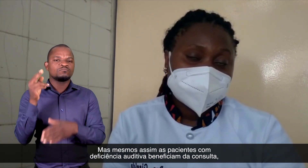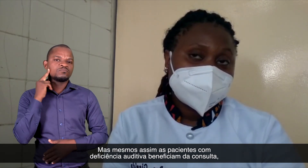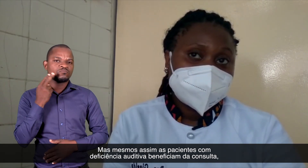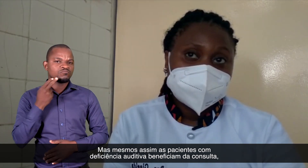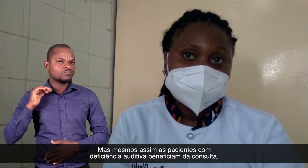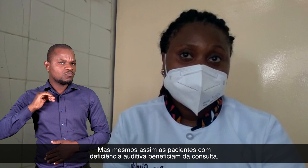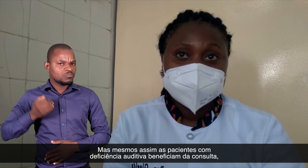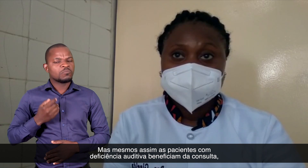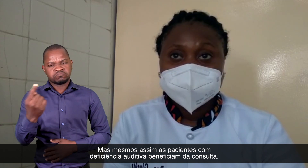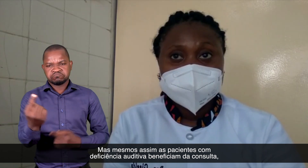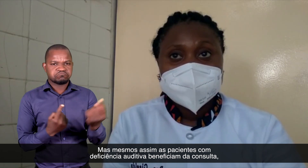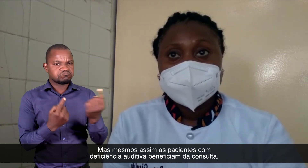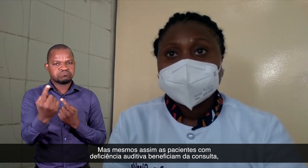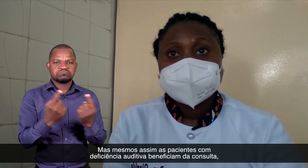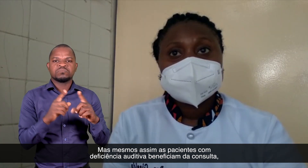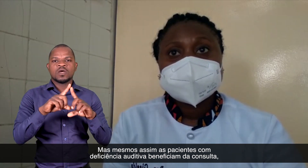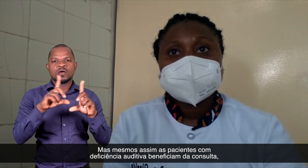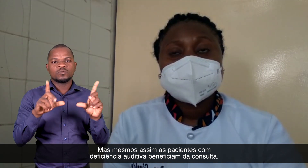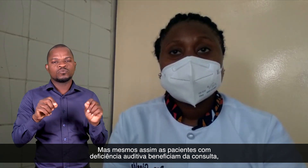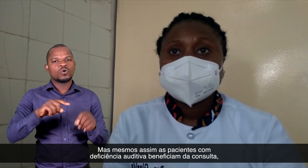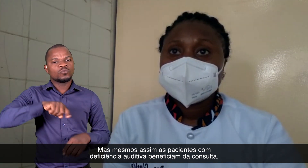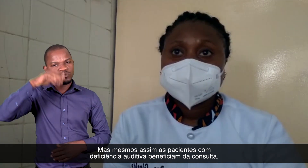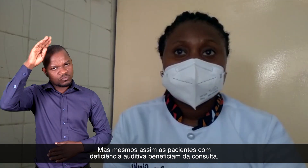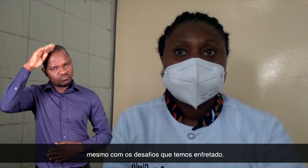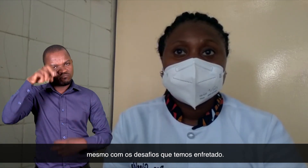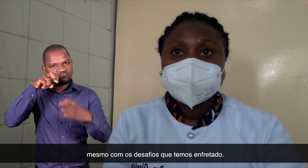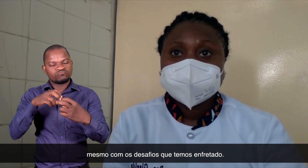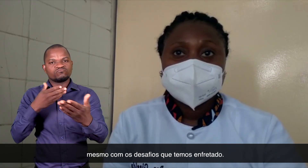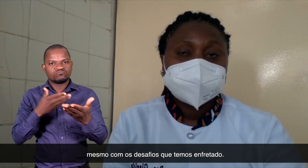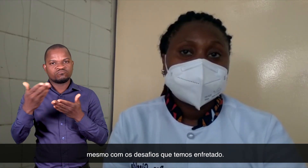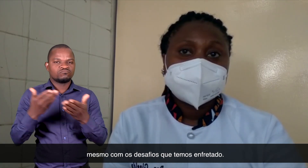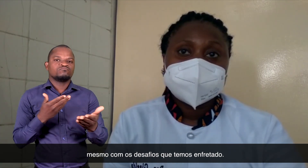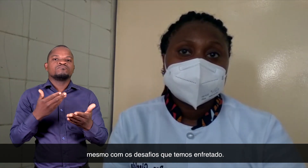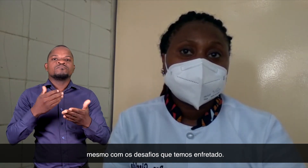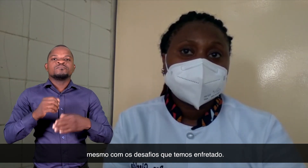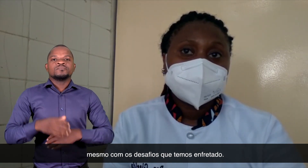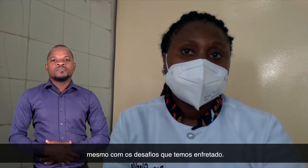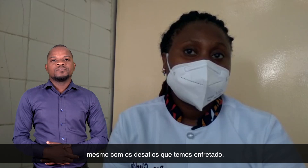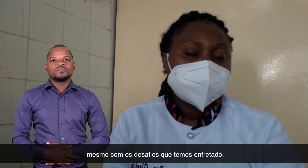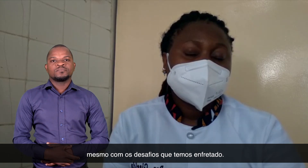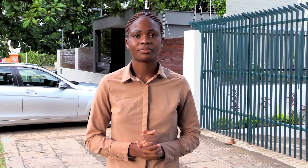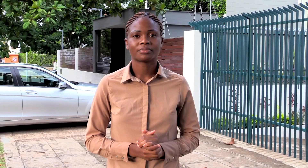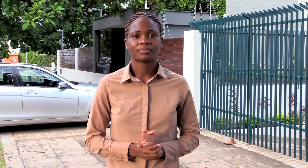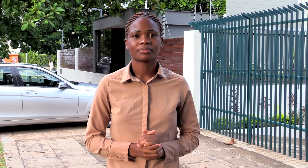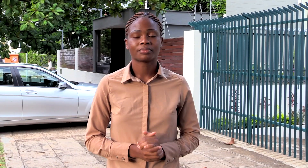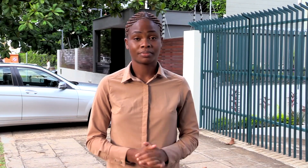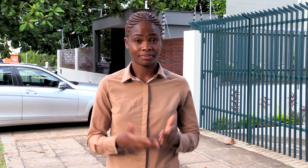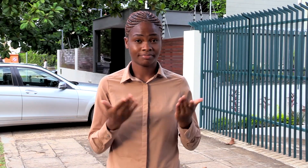pacientes com deficiência auditiva, beneficiam-se da consulta, mesmo com os desafios que nós temos de enfrentar.